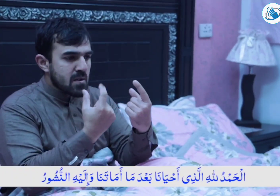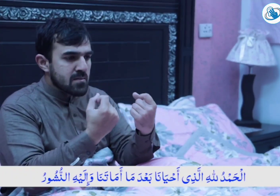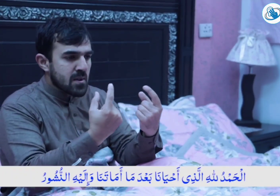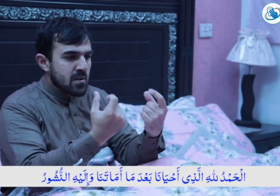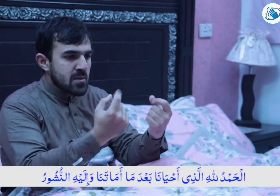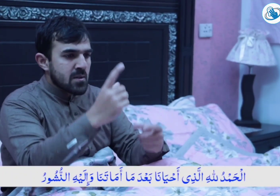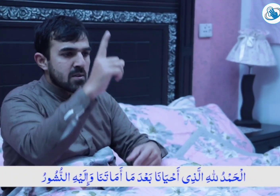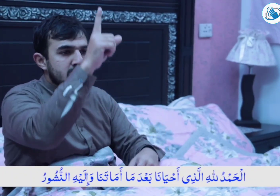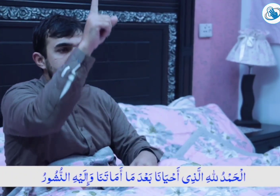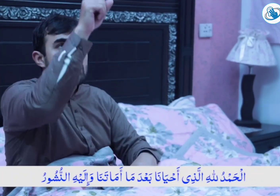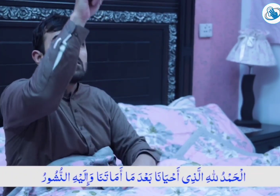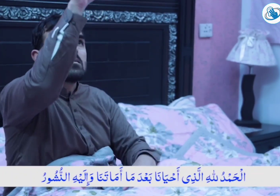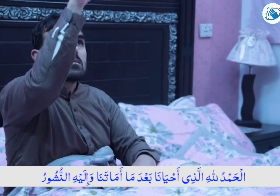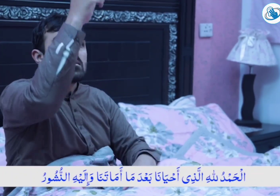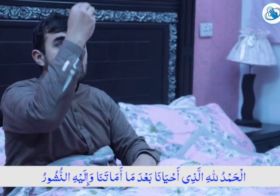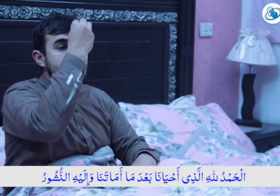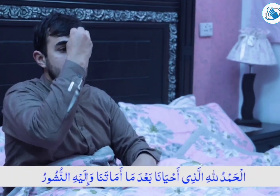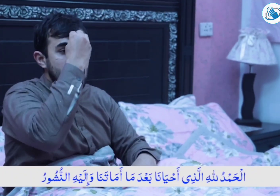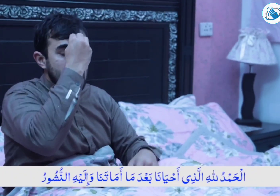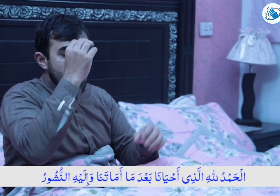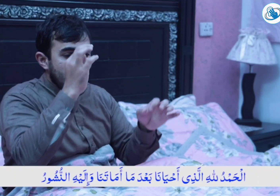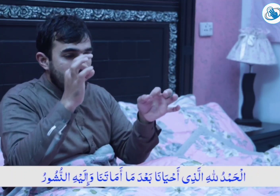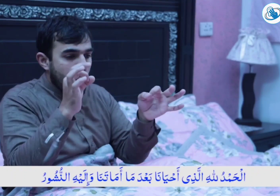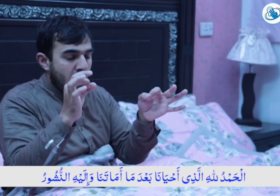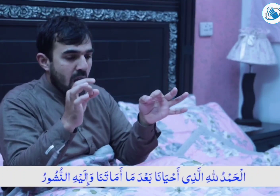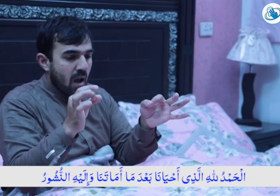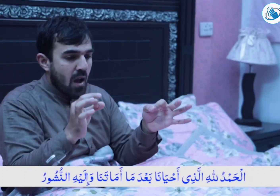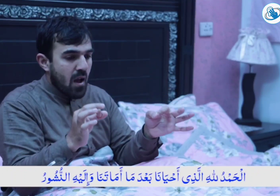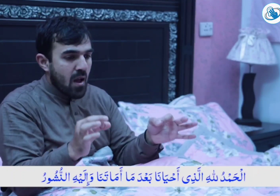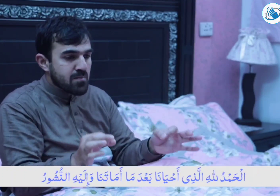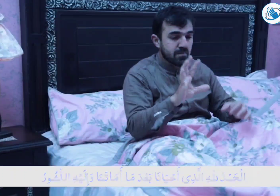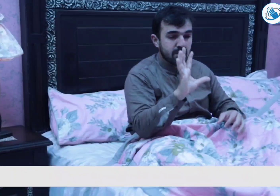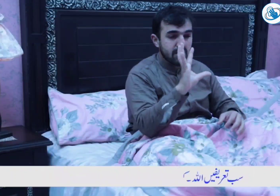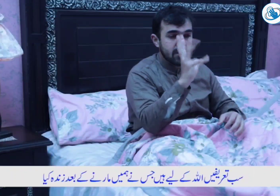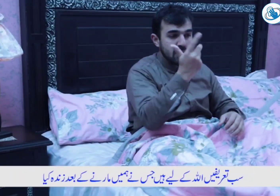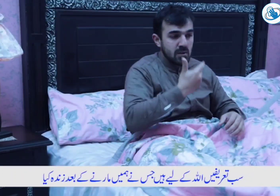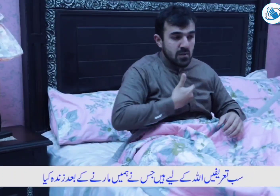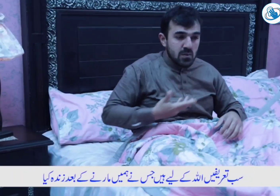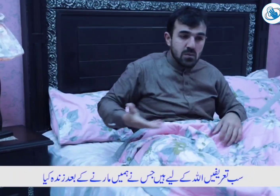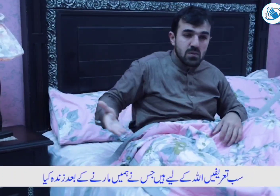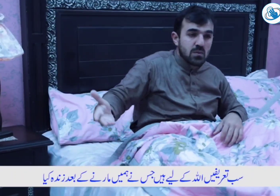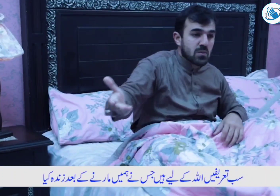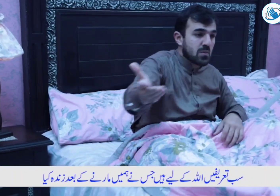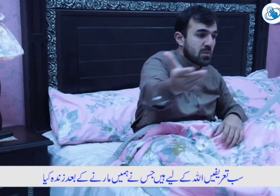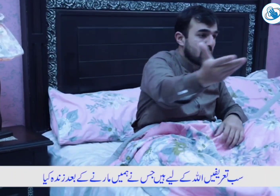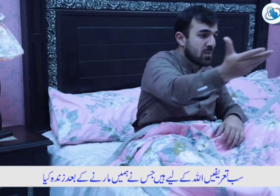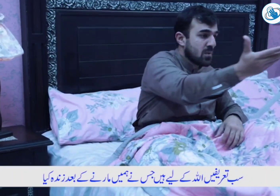بعدما اماتنا والیہ النشور. سب تعریف اللہ کے لیے